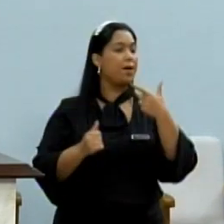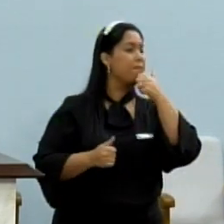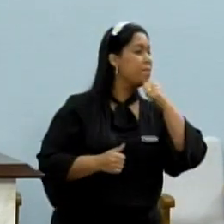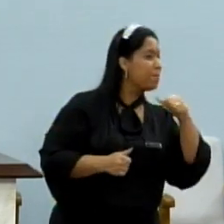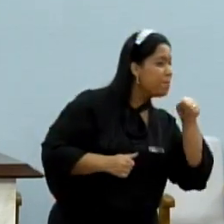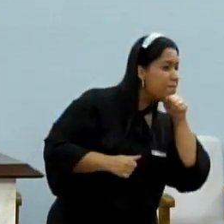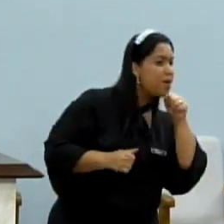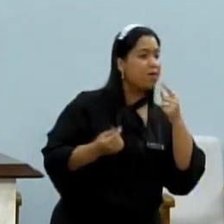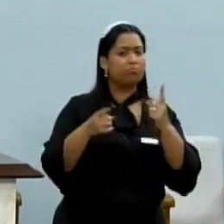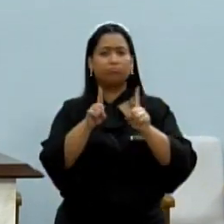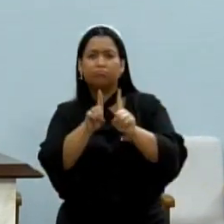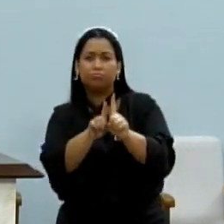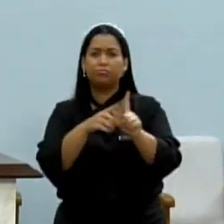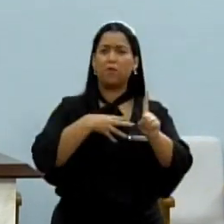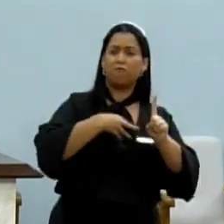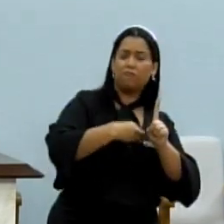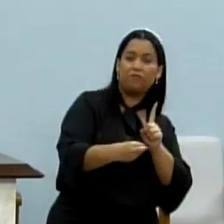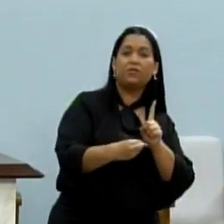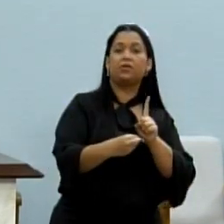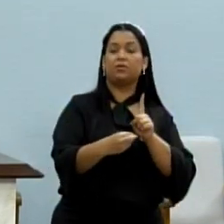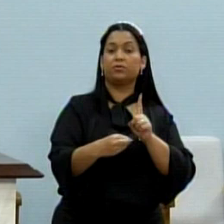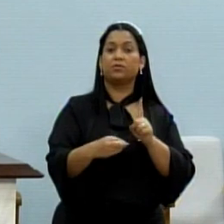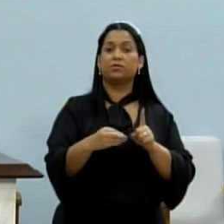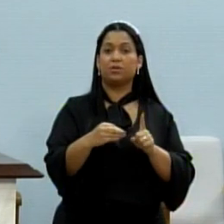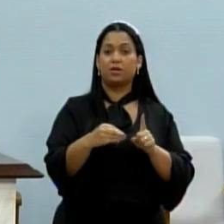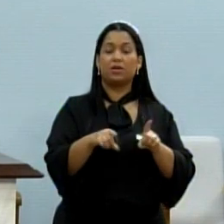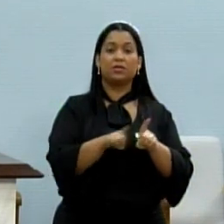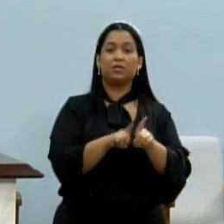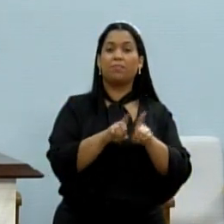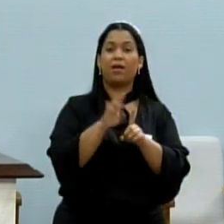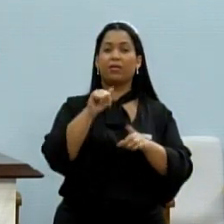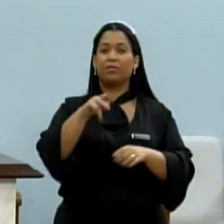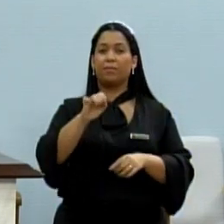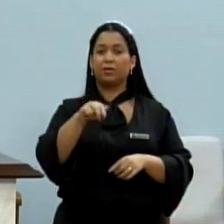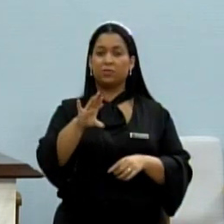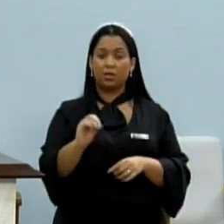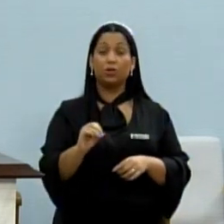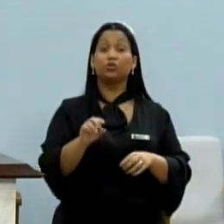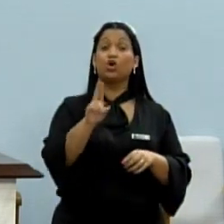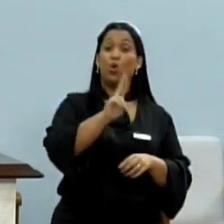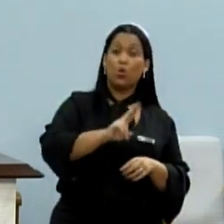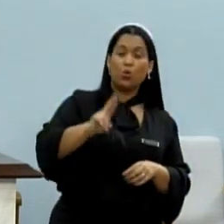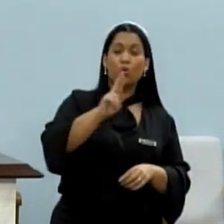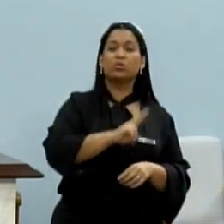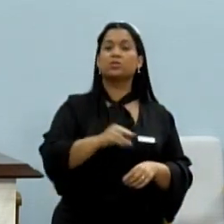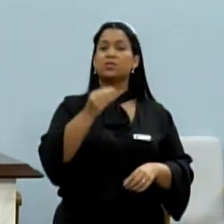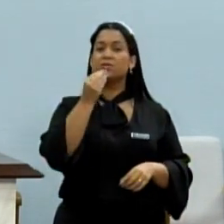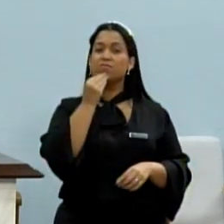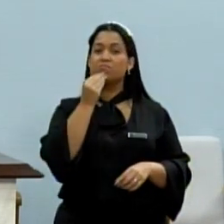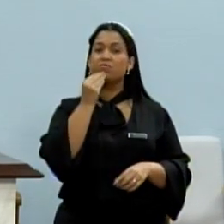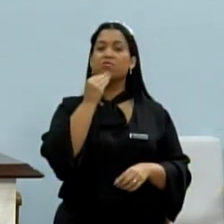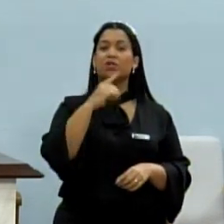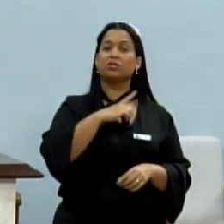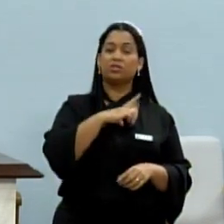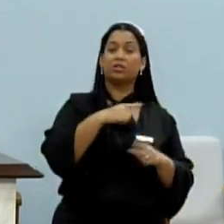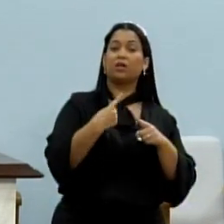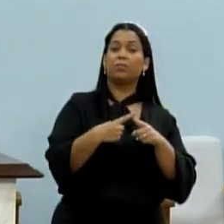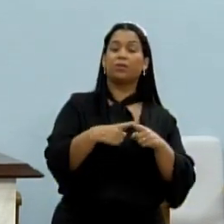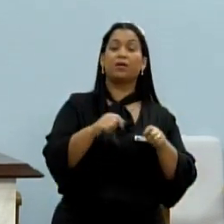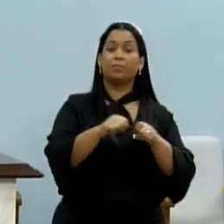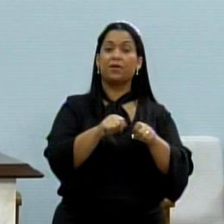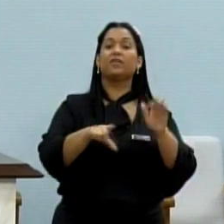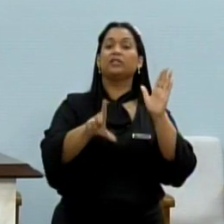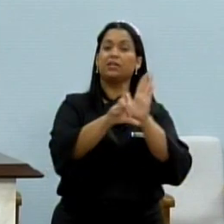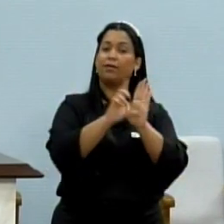mães e companheiros e filhos de Andrés e Marcelos, e que usem da oportunidade que têm para fazer